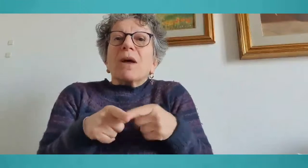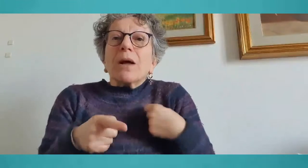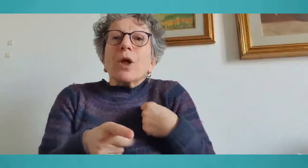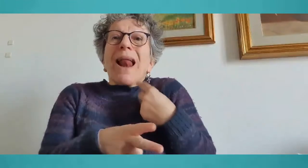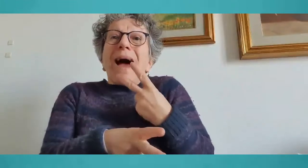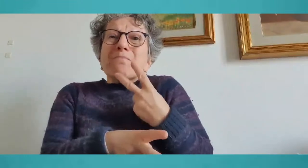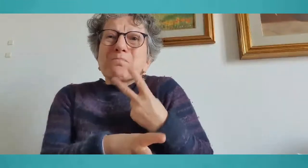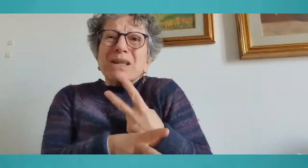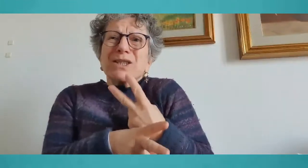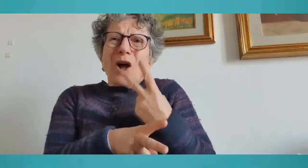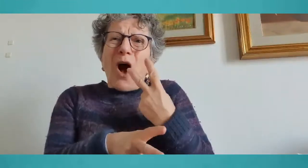per